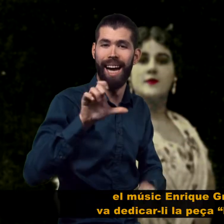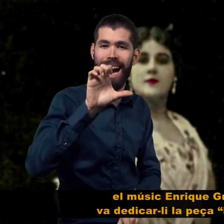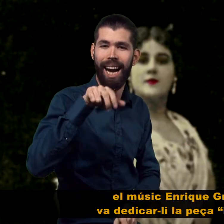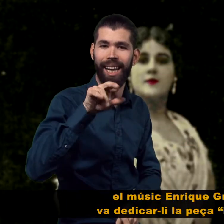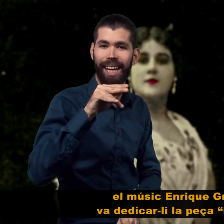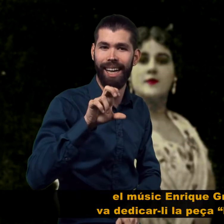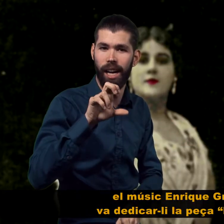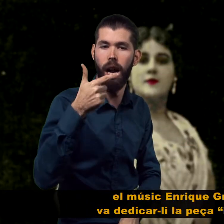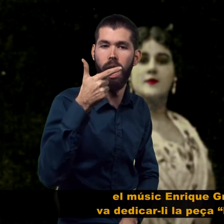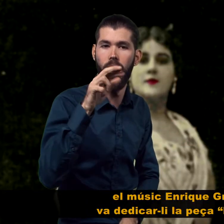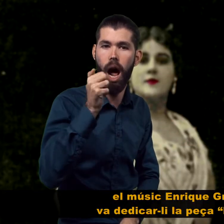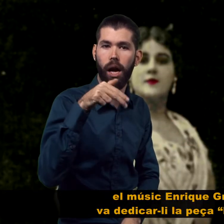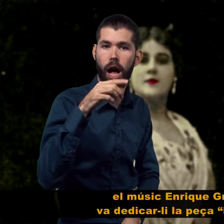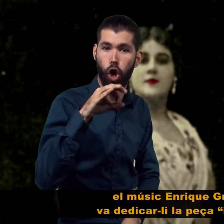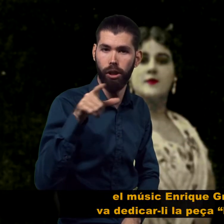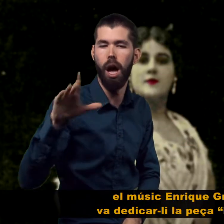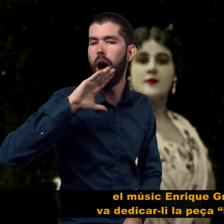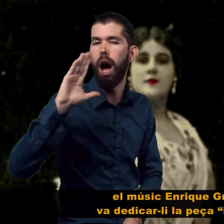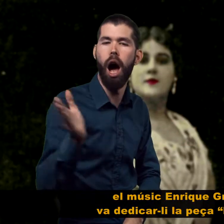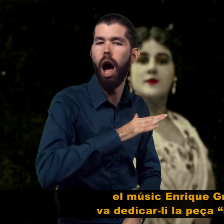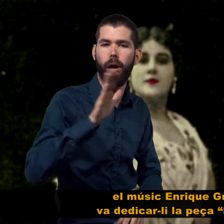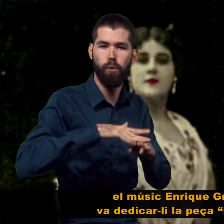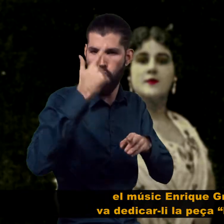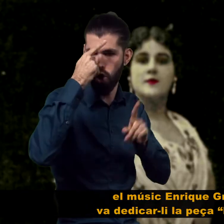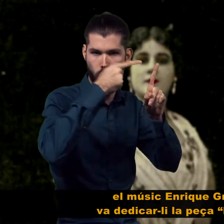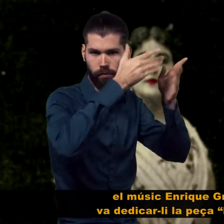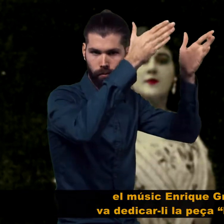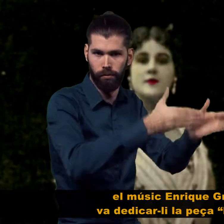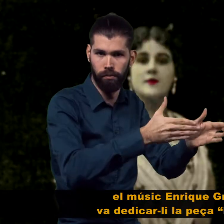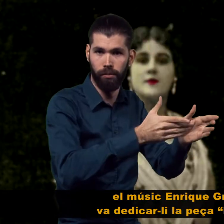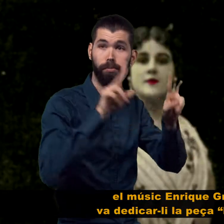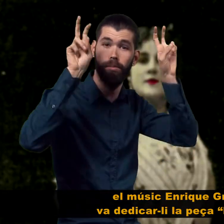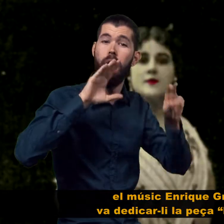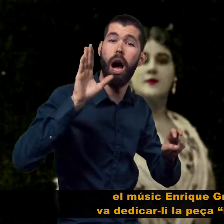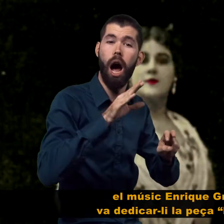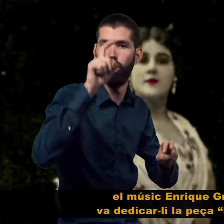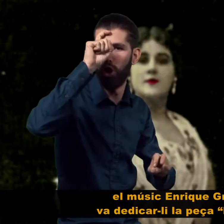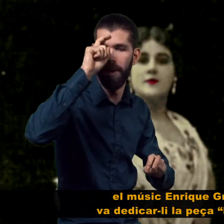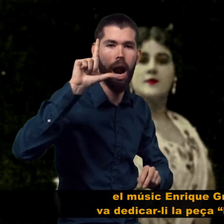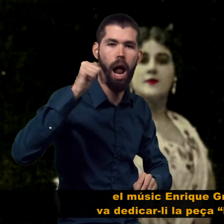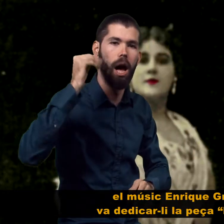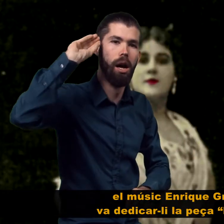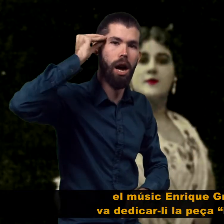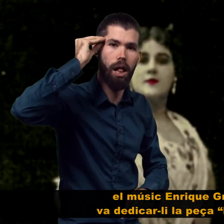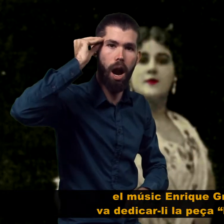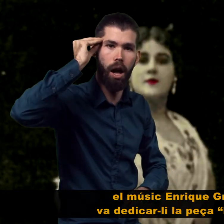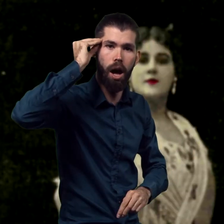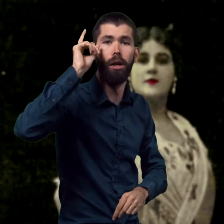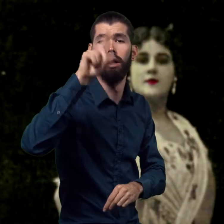com Anglada Camarasa, Zuloaga, Penagos, Viladomat i Ismael Smith van realitzar obres inspirades